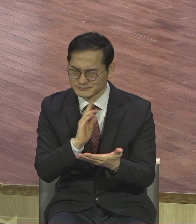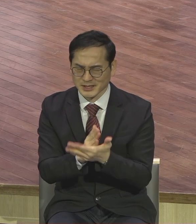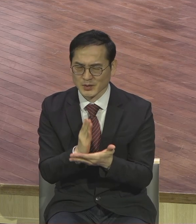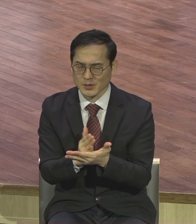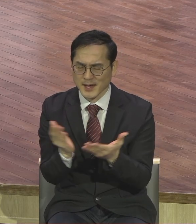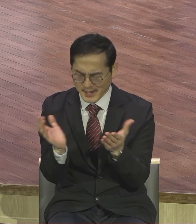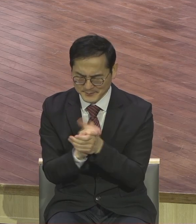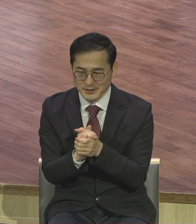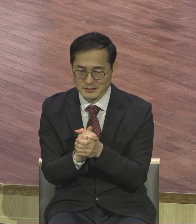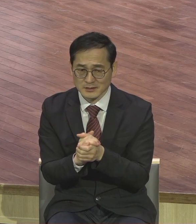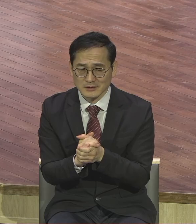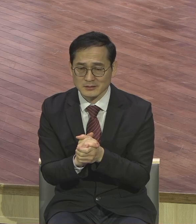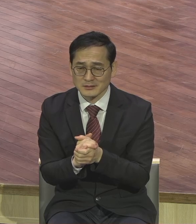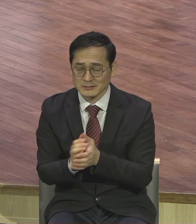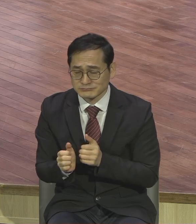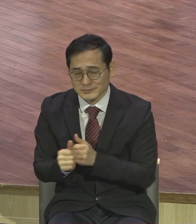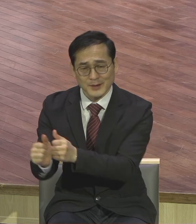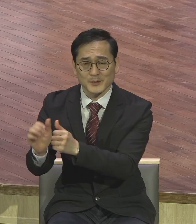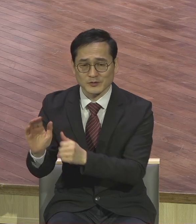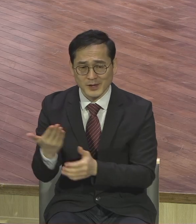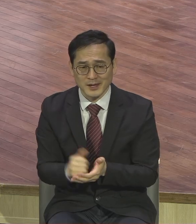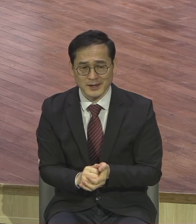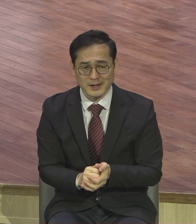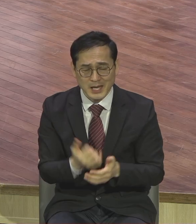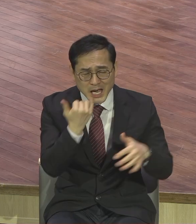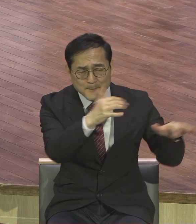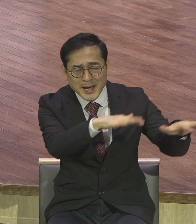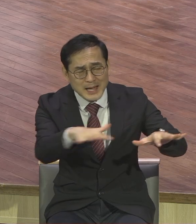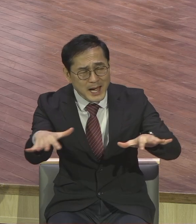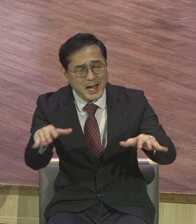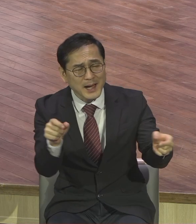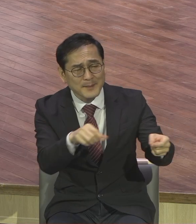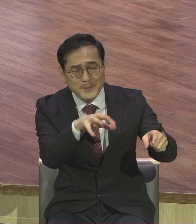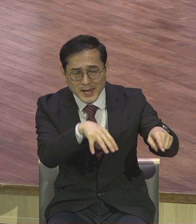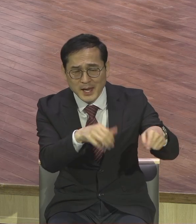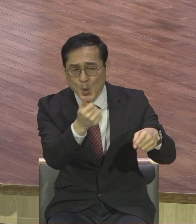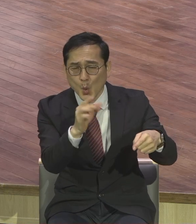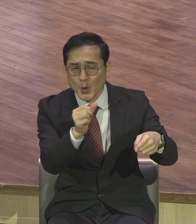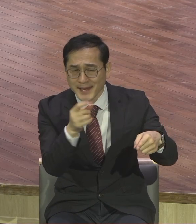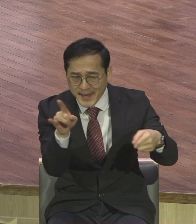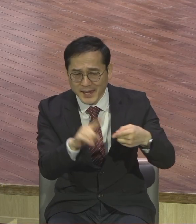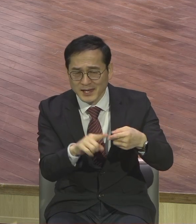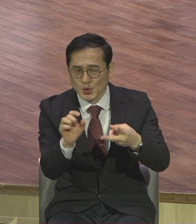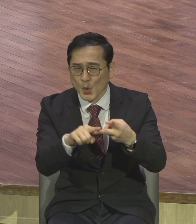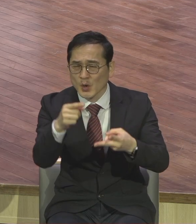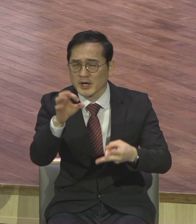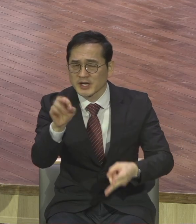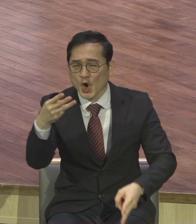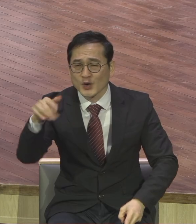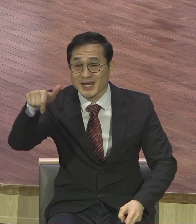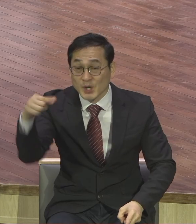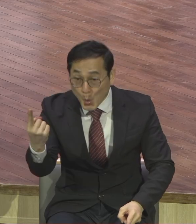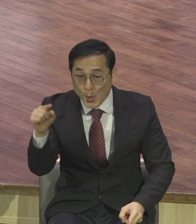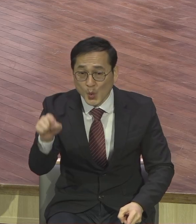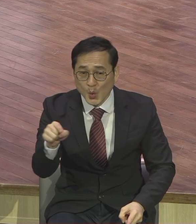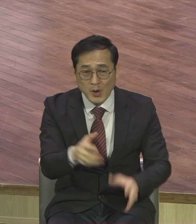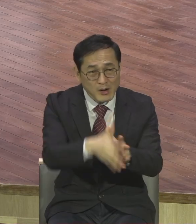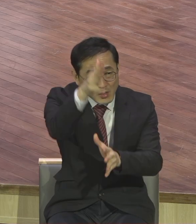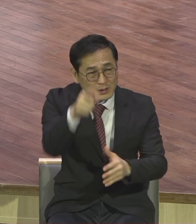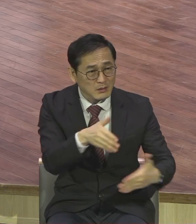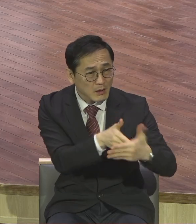앞이든지 여리고 앞이든지 요단 앞이든지 사막이든지 상관없어요. 길을 내시는 분이시니까